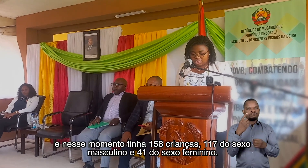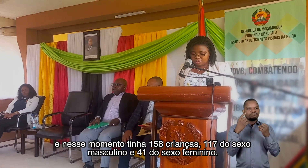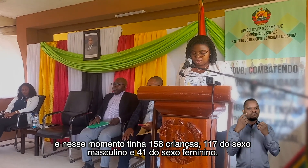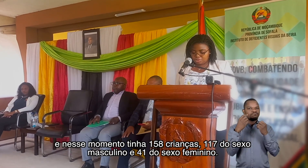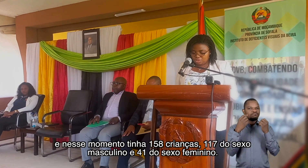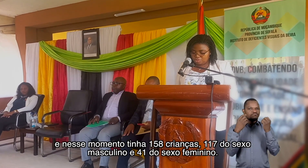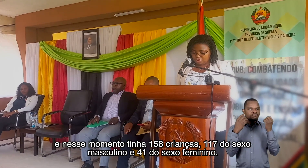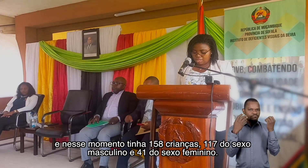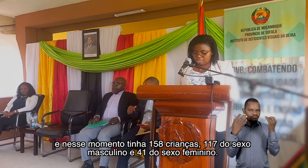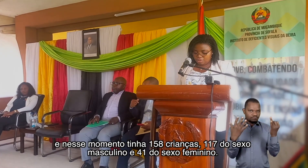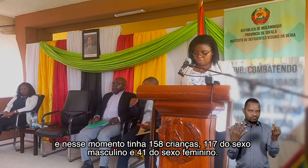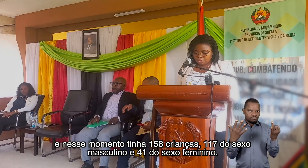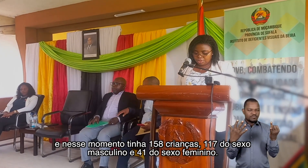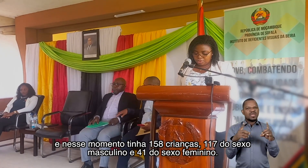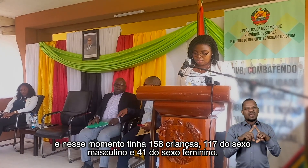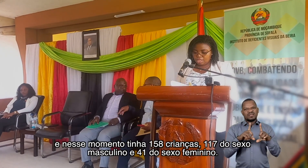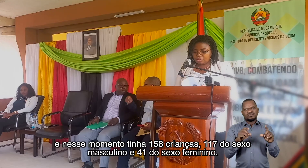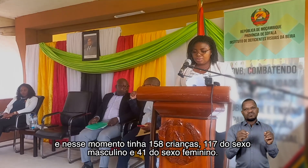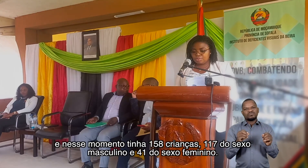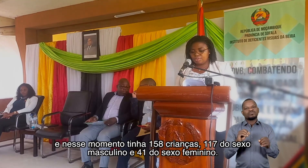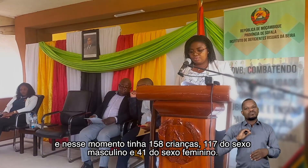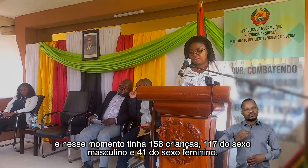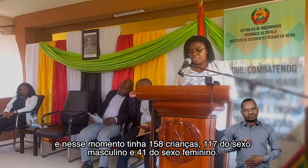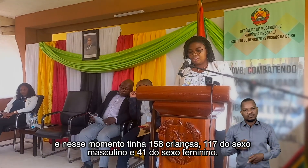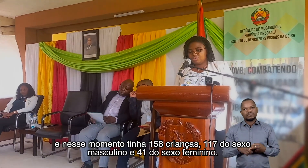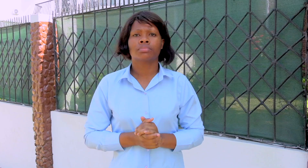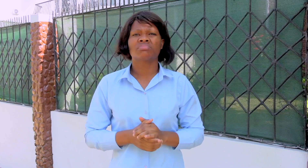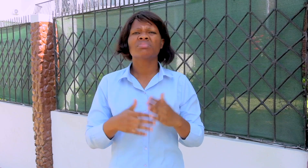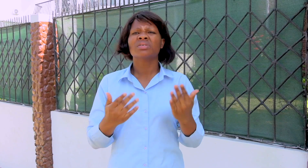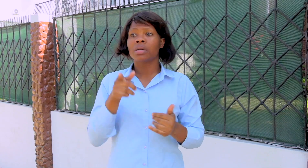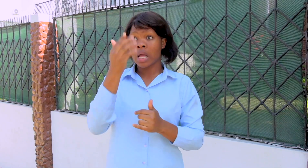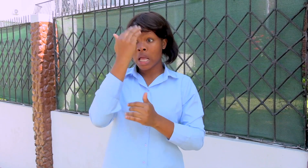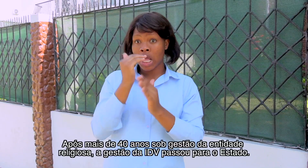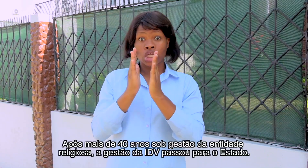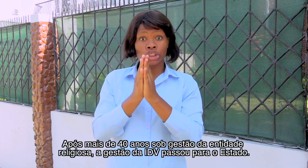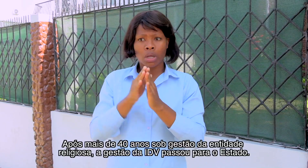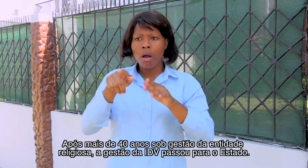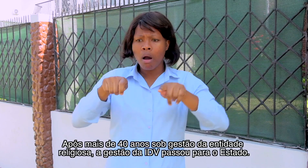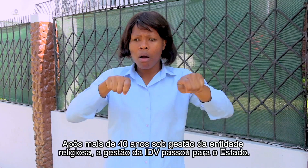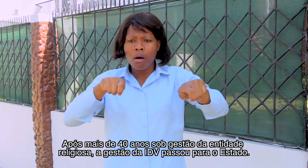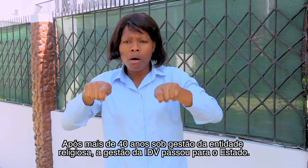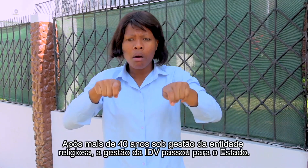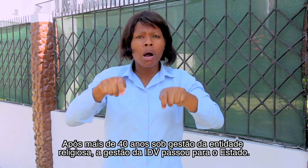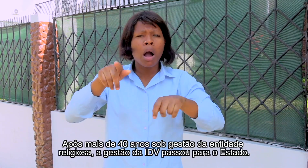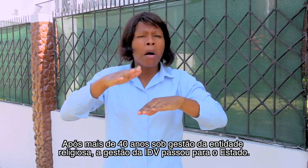sexo masculino e 41 de sexo feminino Após mais de 40 anos